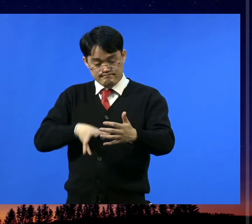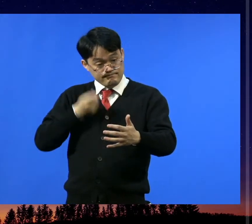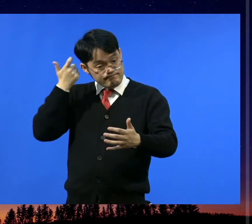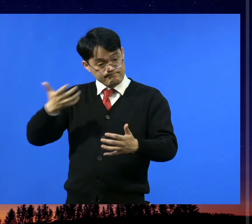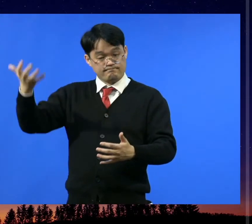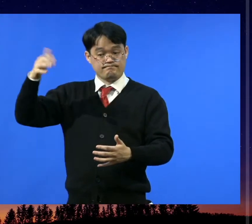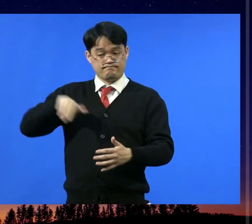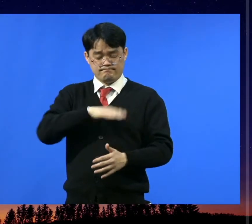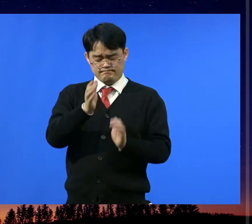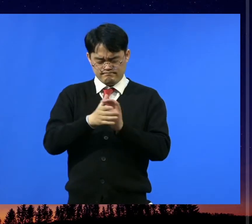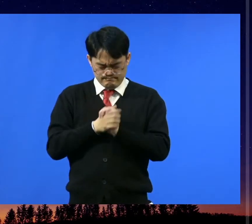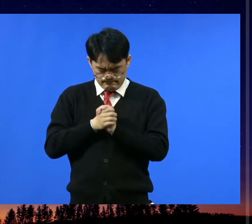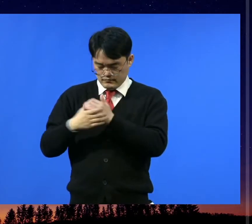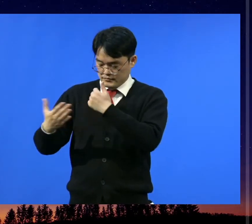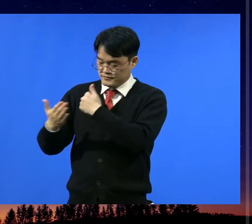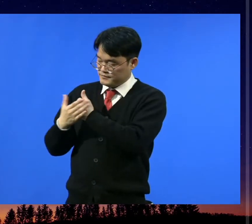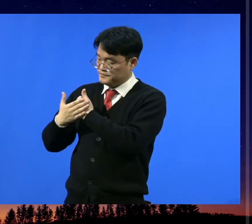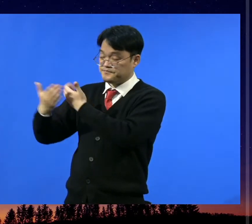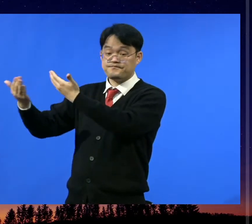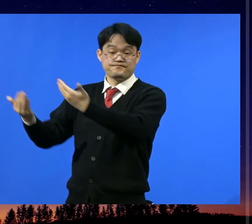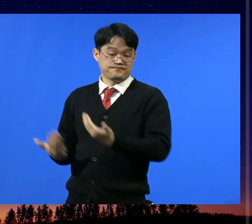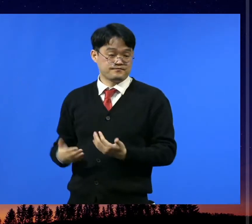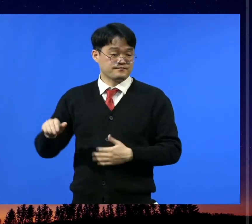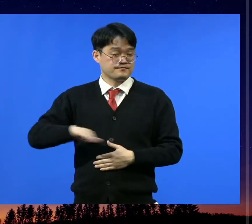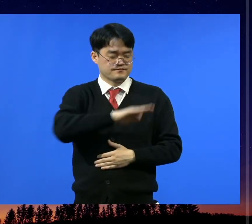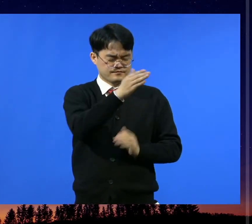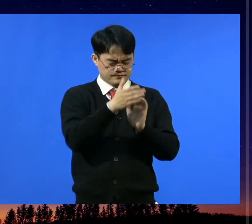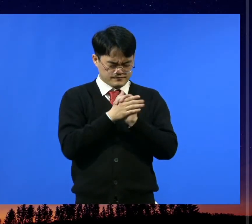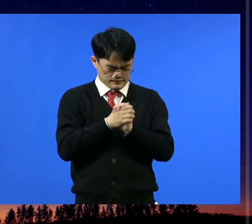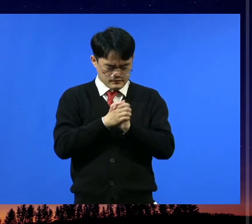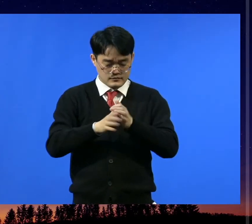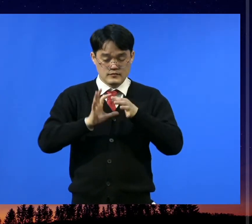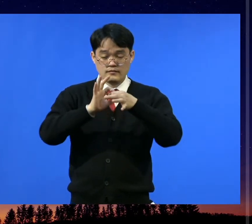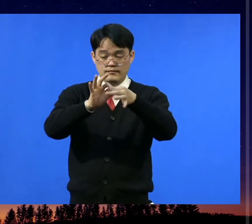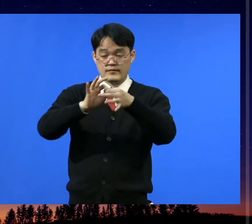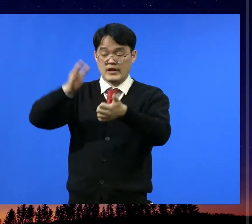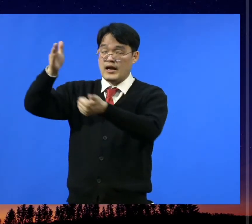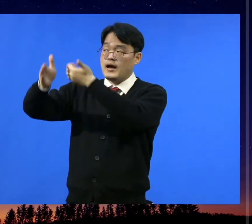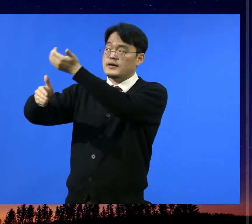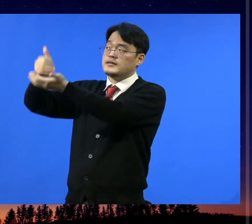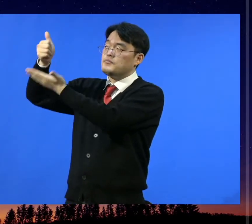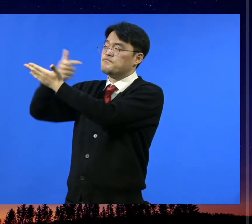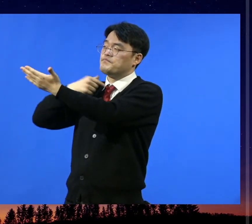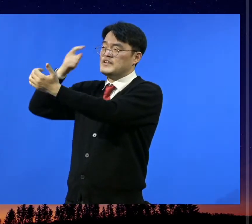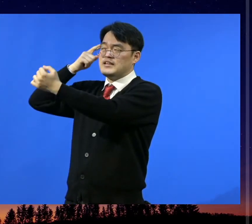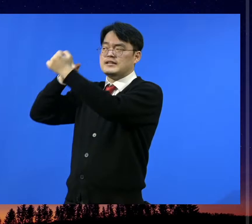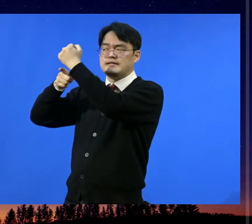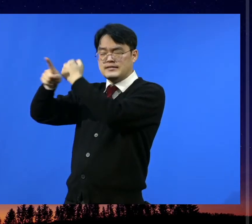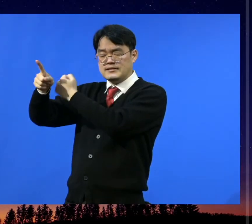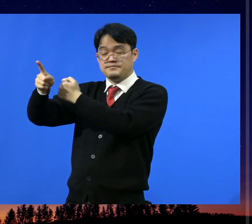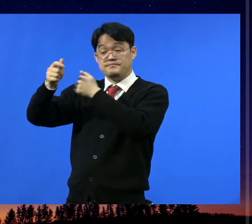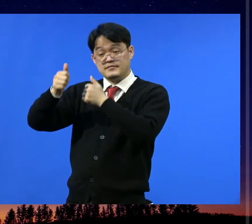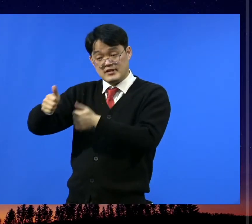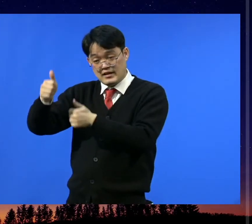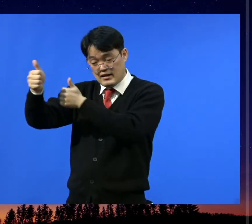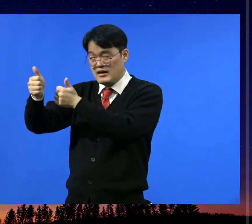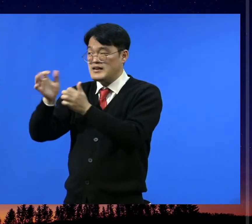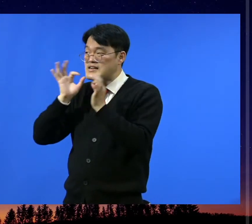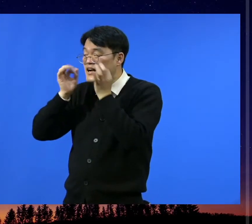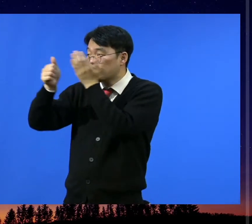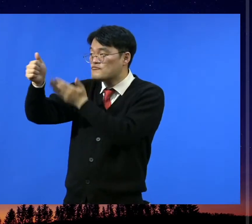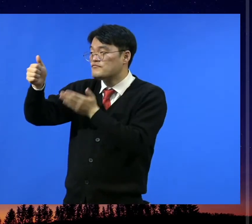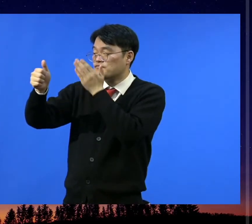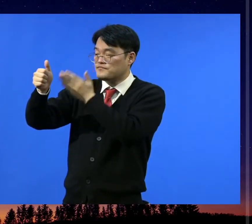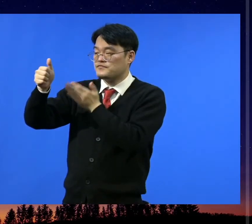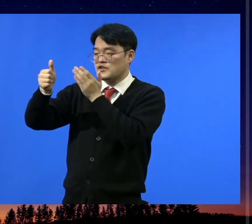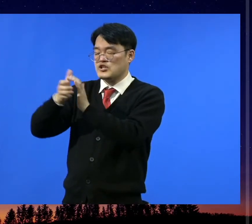우리의 기도를 도우신다. 그래서 우리의 기도를 통하여 하나님의 뜻을 따라 간구하도록 기도해 주시는 거예요.